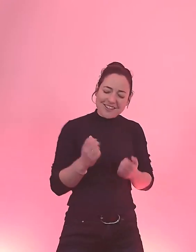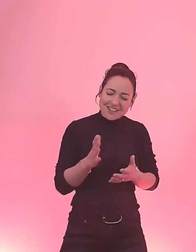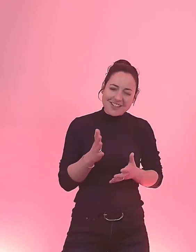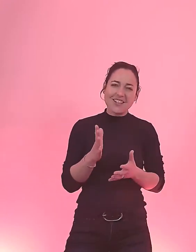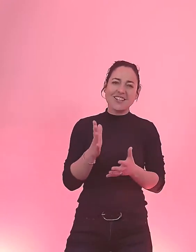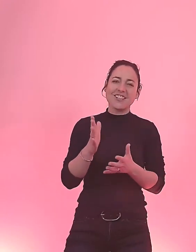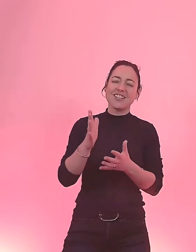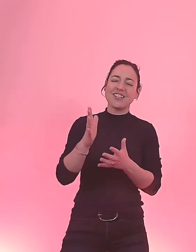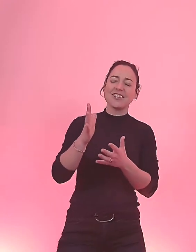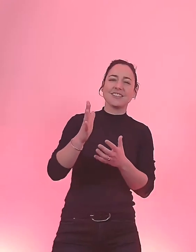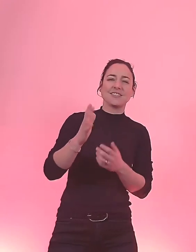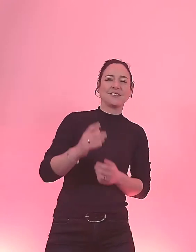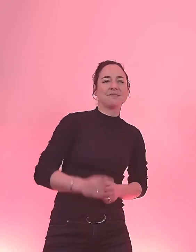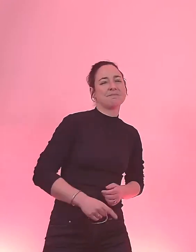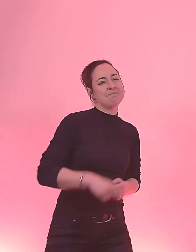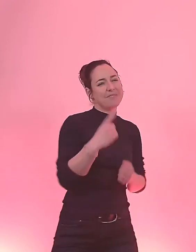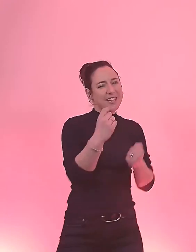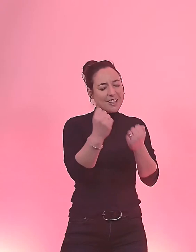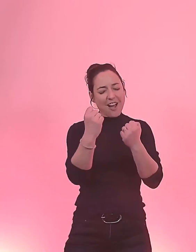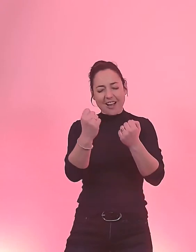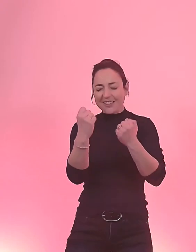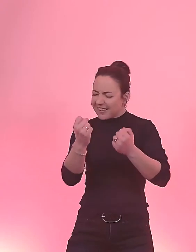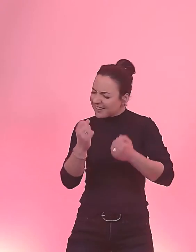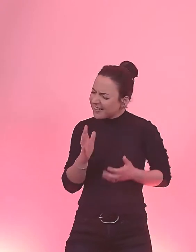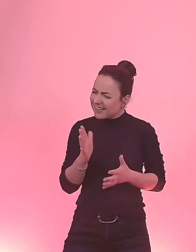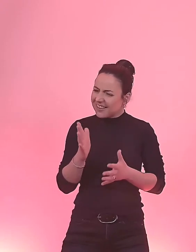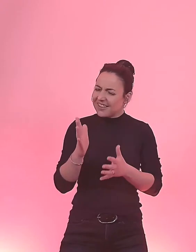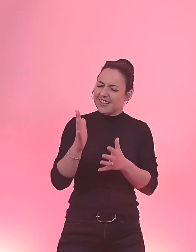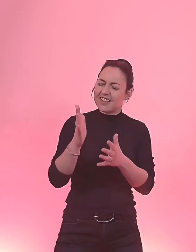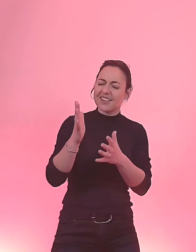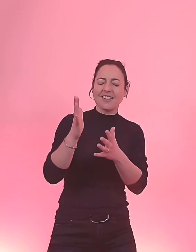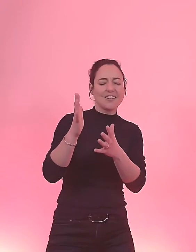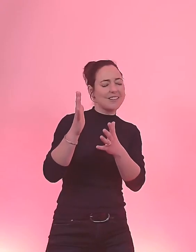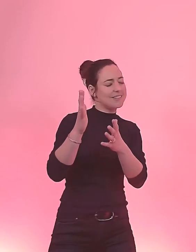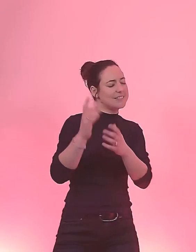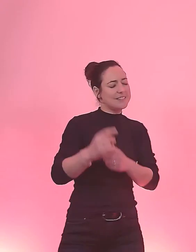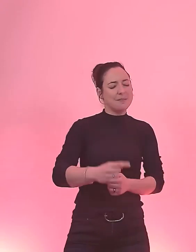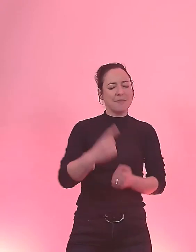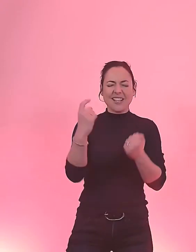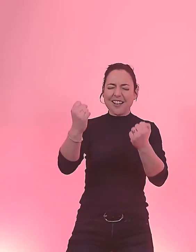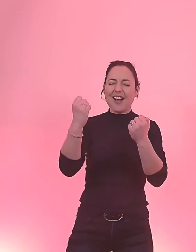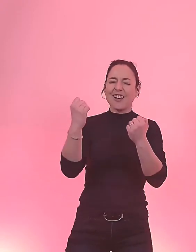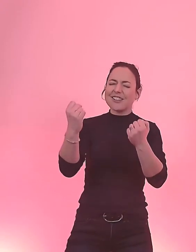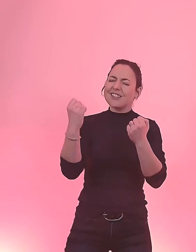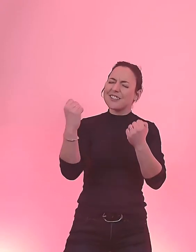ouderen zie je nou wel siri